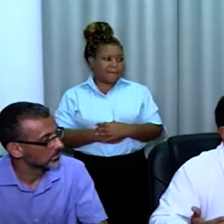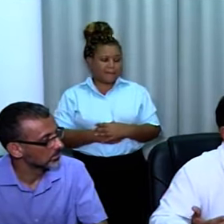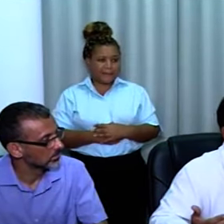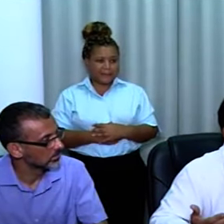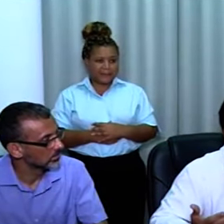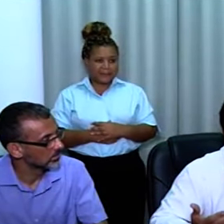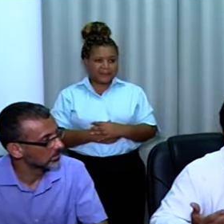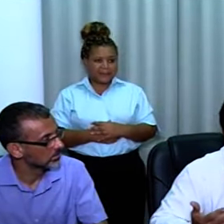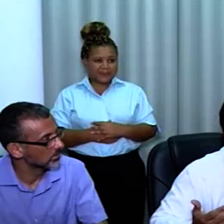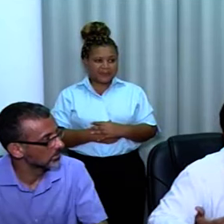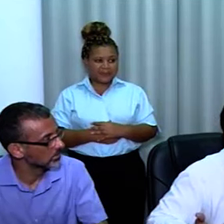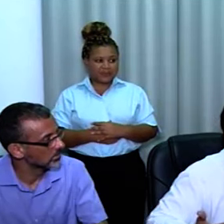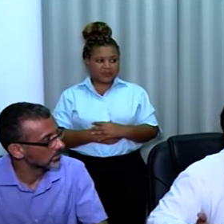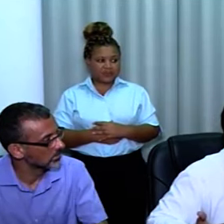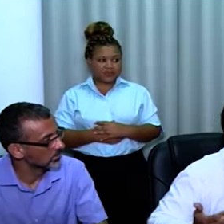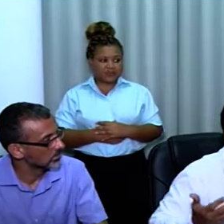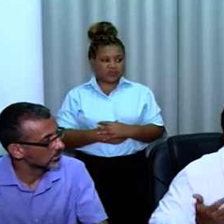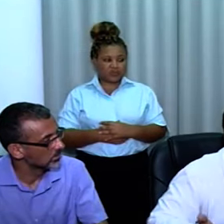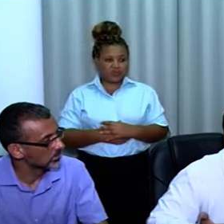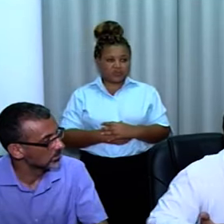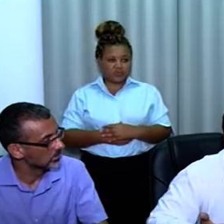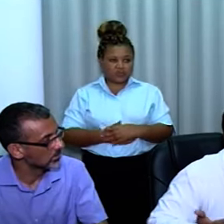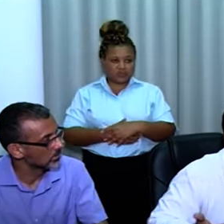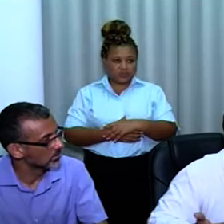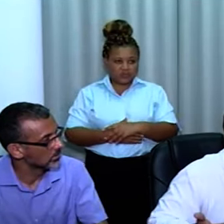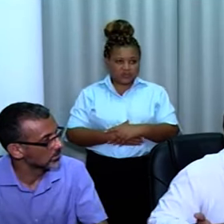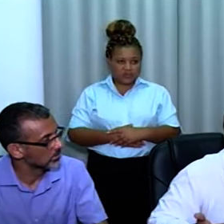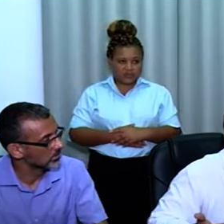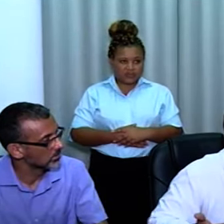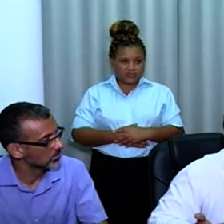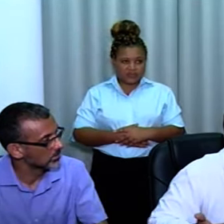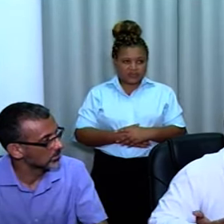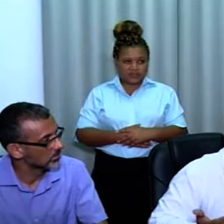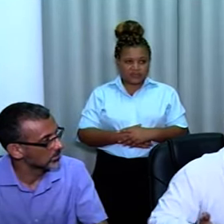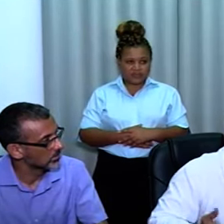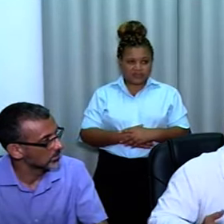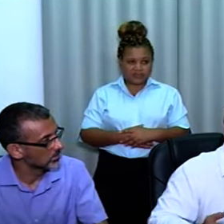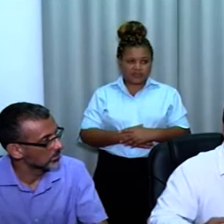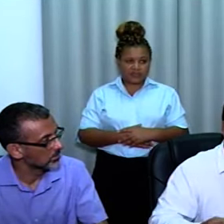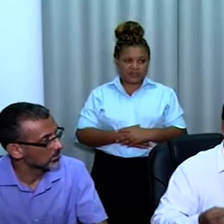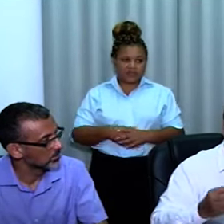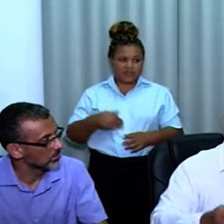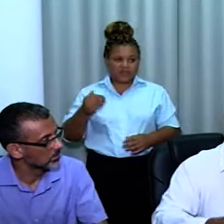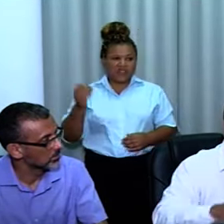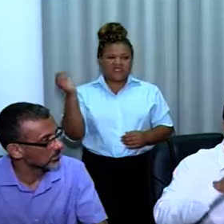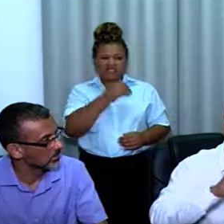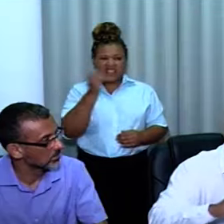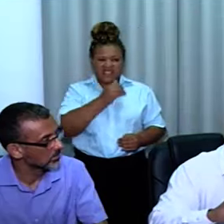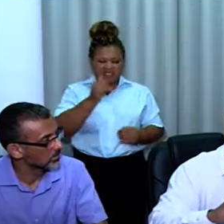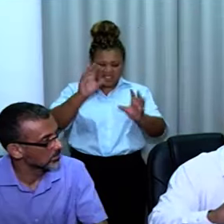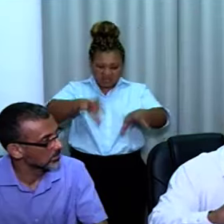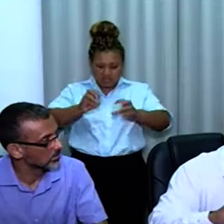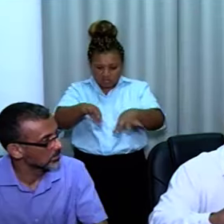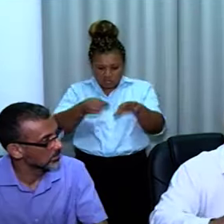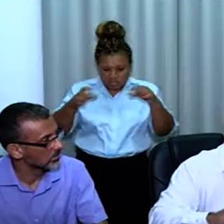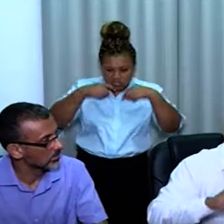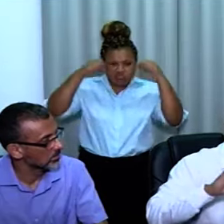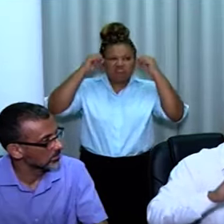pas. Taille, pour servir masque à cause d'un an. Il est important pour comprendre, masque est servi dans des